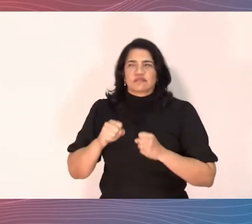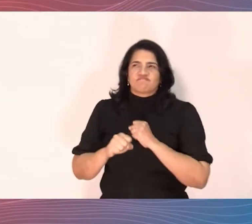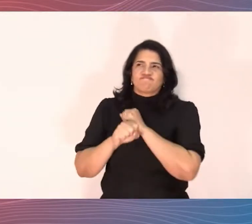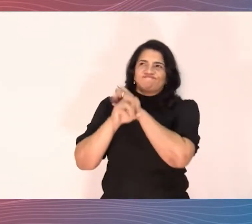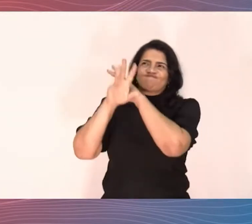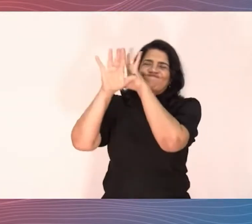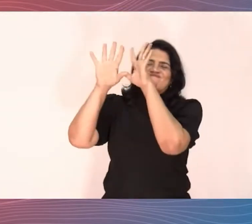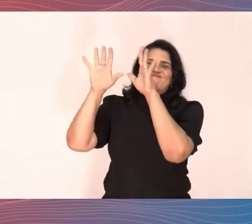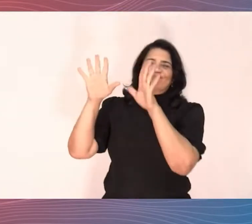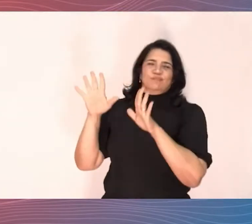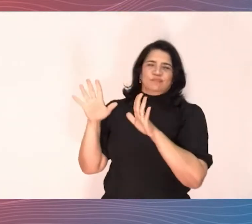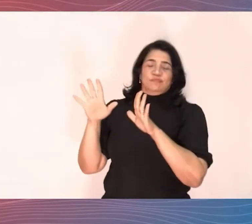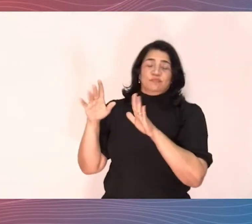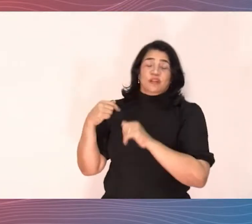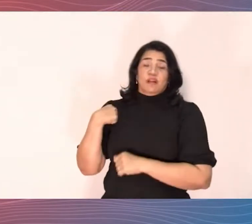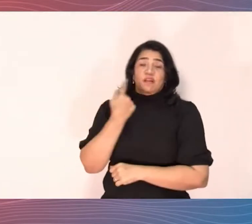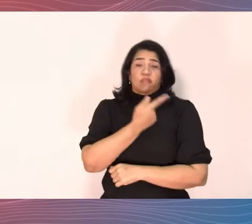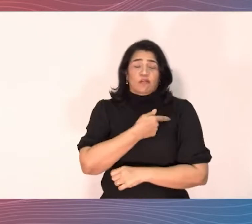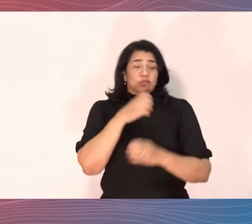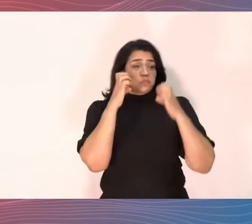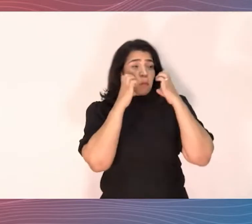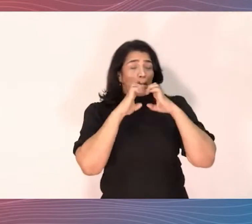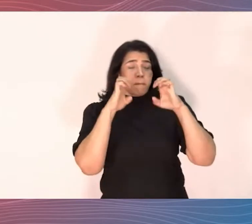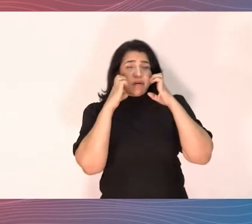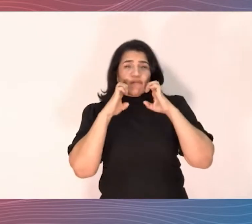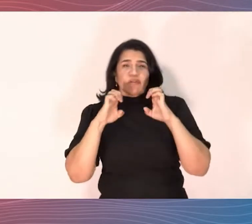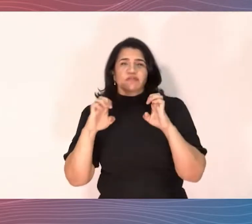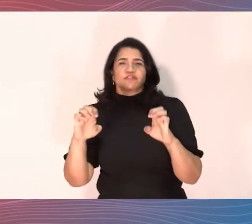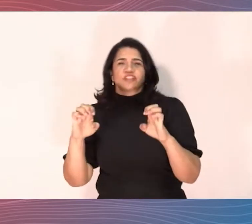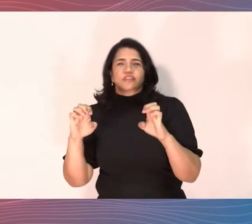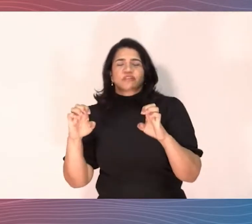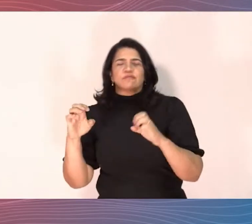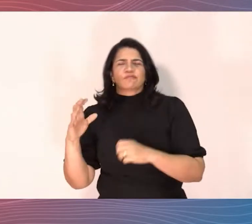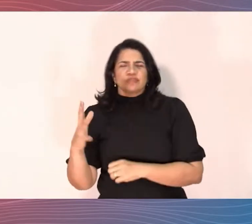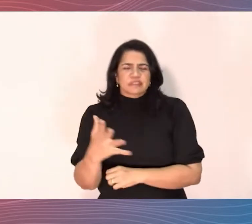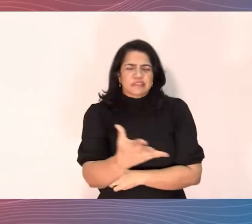Nós resgatamos as pessoas, vamos para cuidar deles, delas.